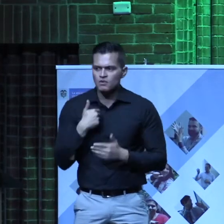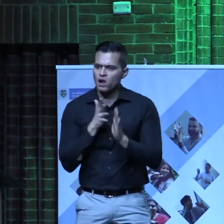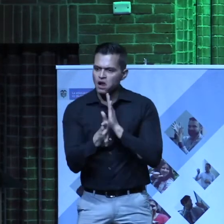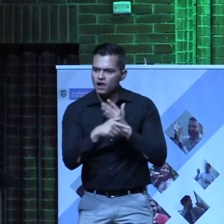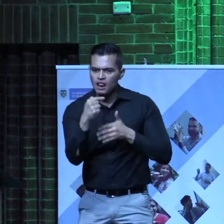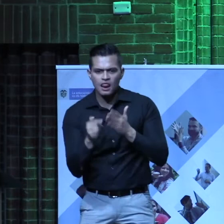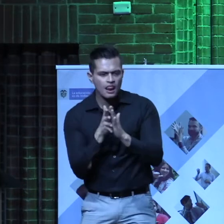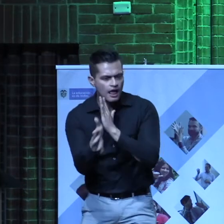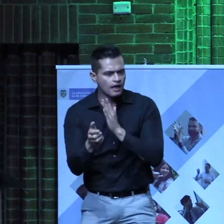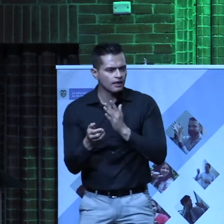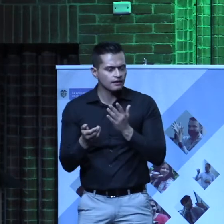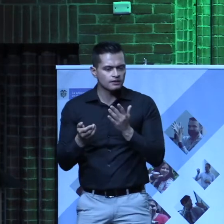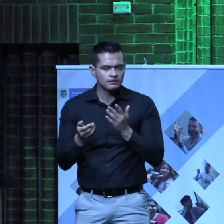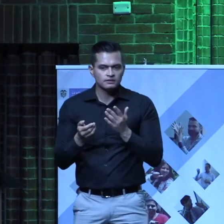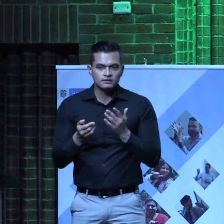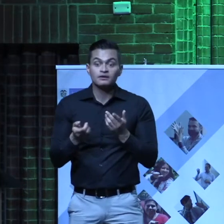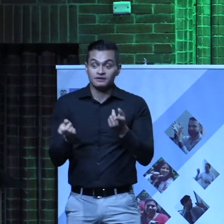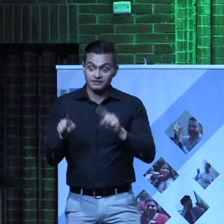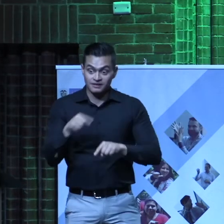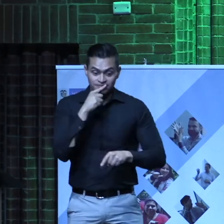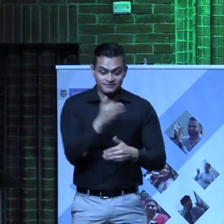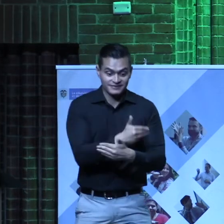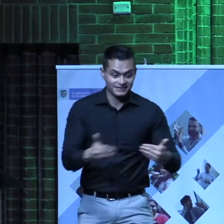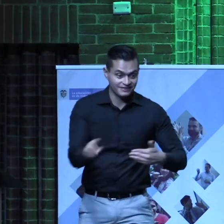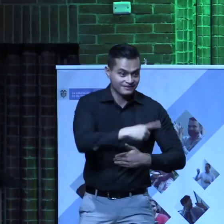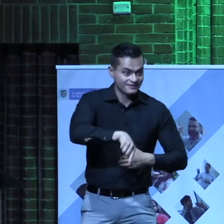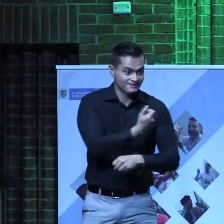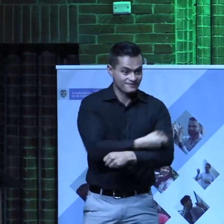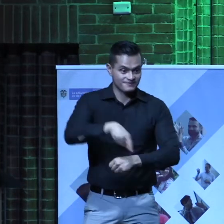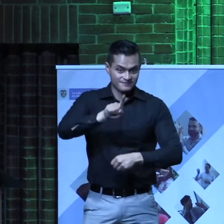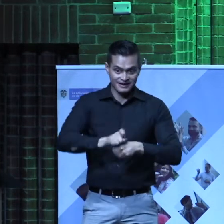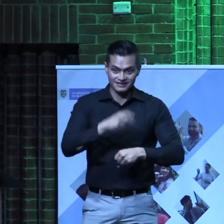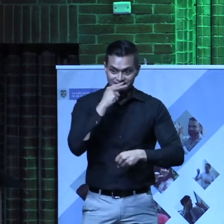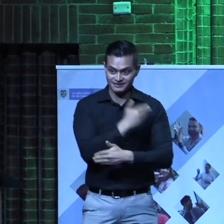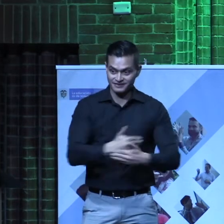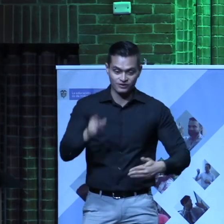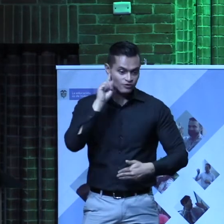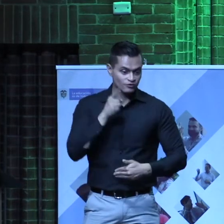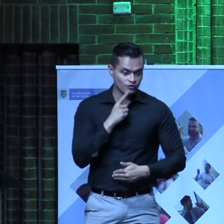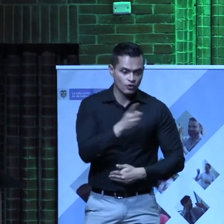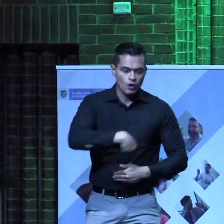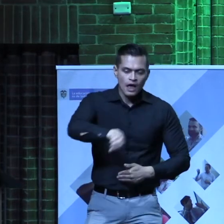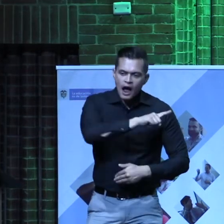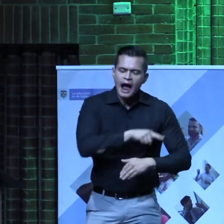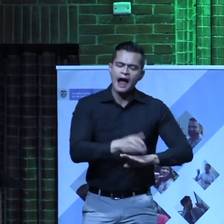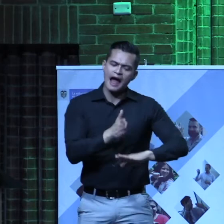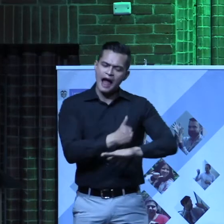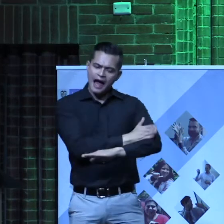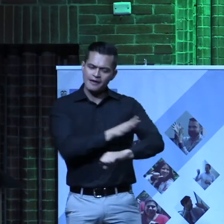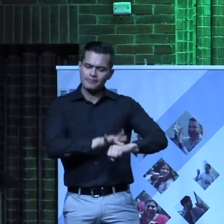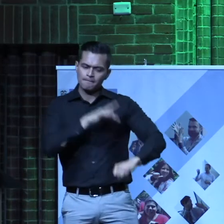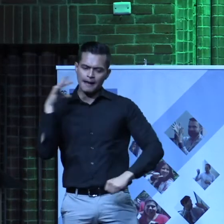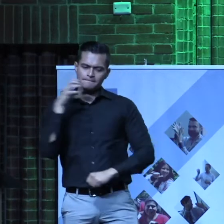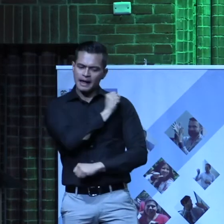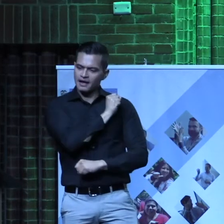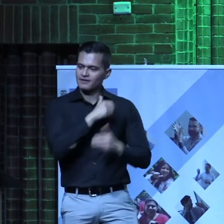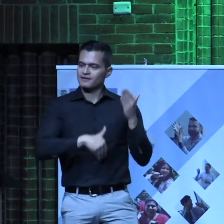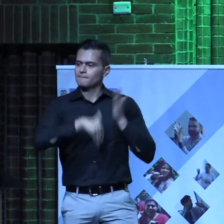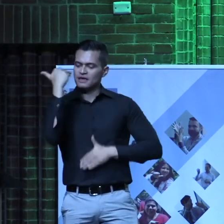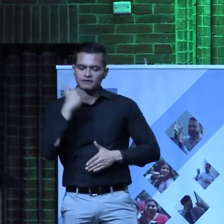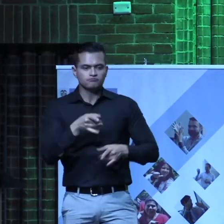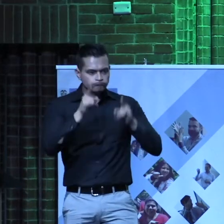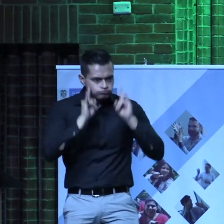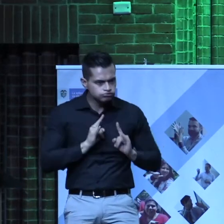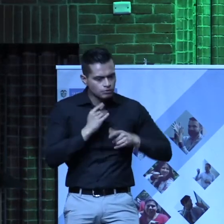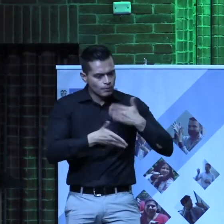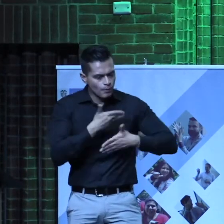para que desde pequeños, en primera infancia, los niños y niñas sordos sean detectados y comiencen una trayectoria de ejercicio de